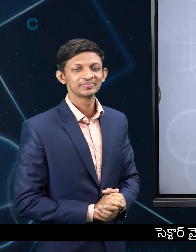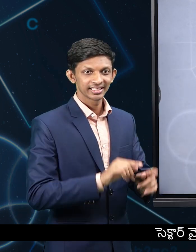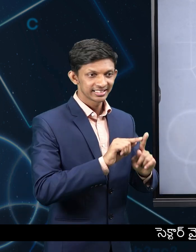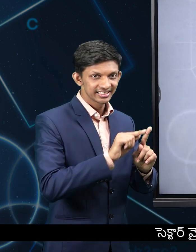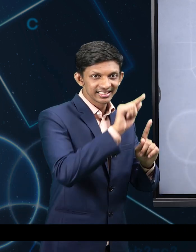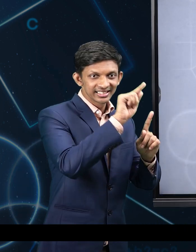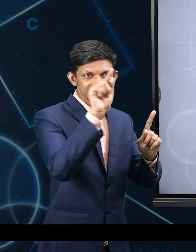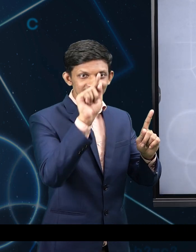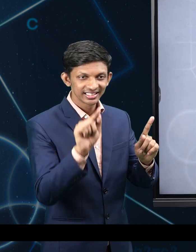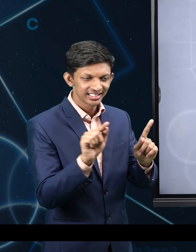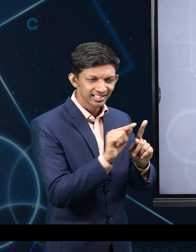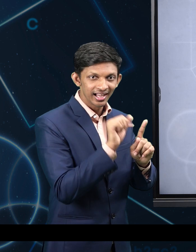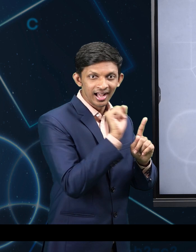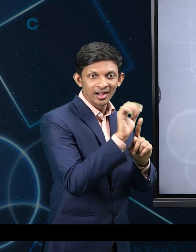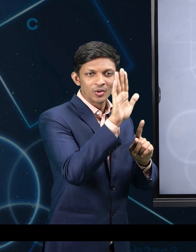యూనిట్లు. ఒక రంగం చుట్టుకొలత.